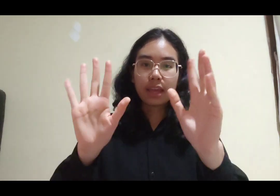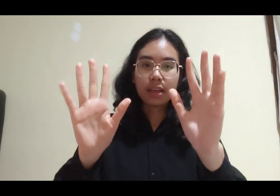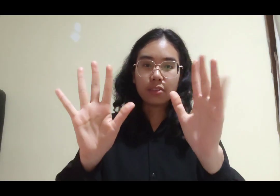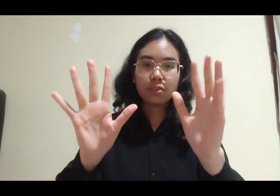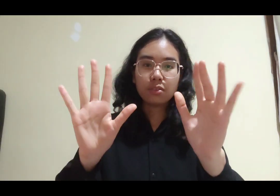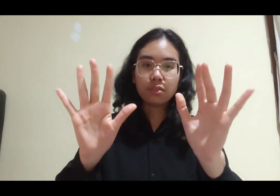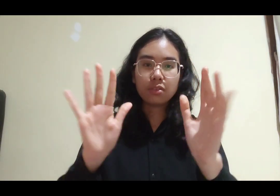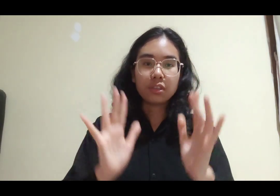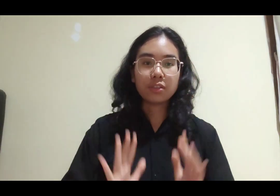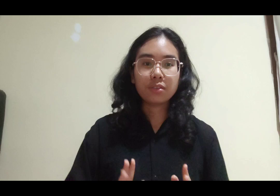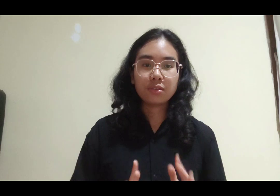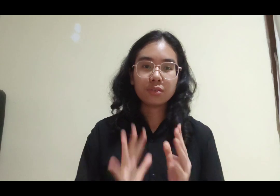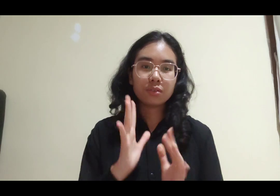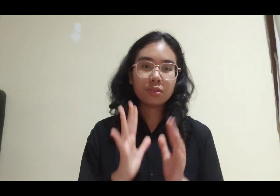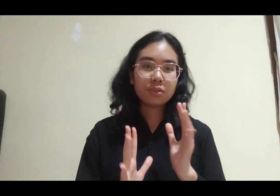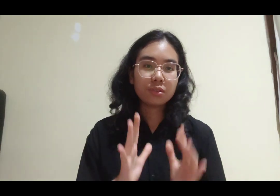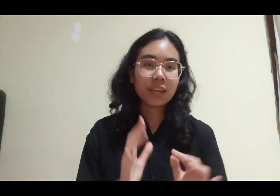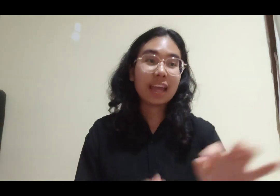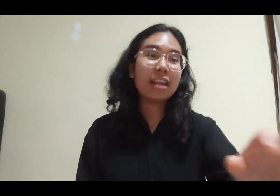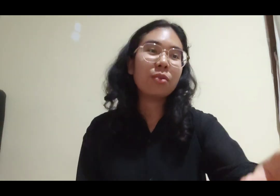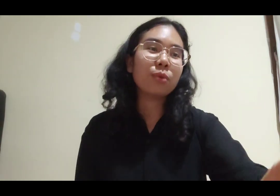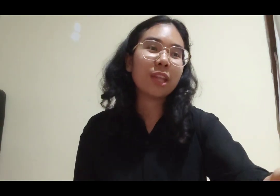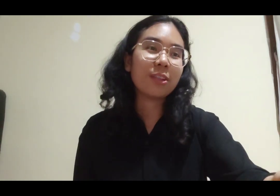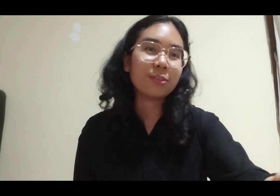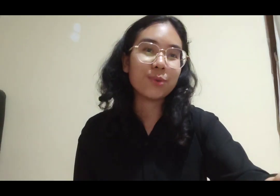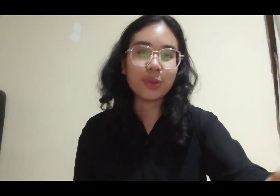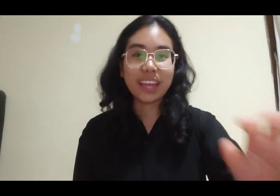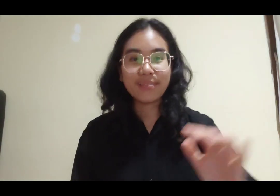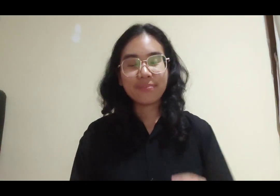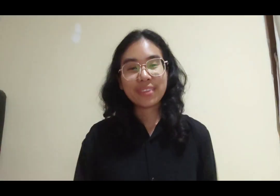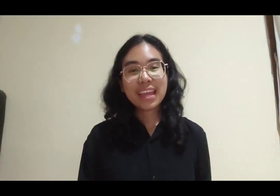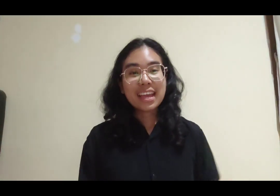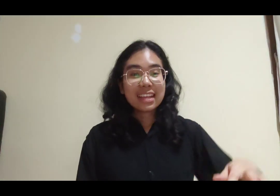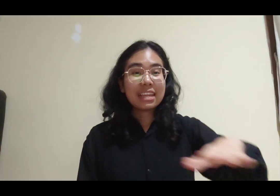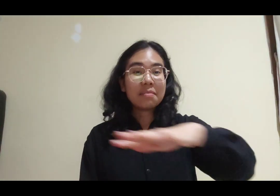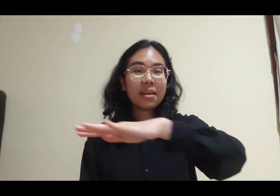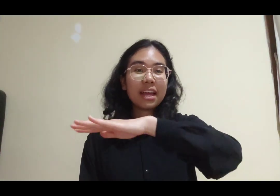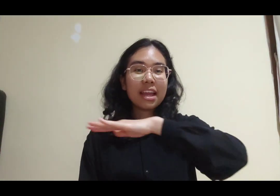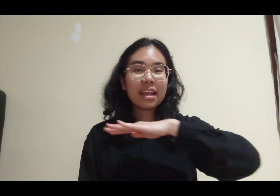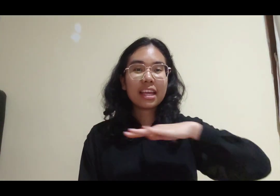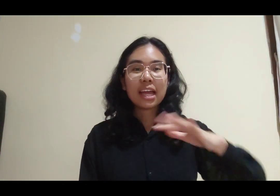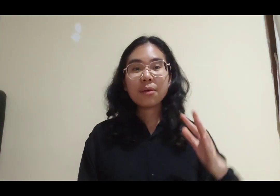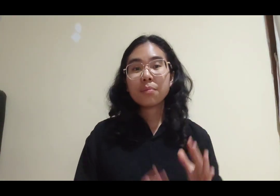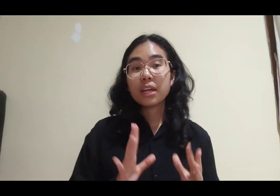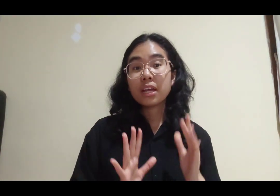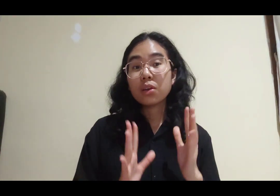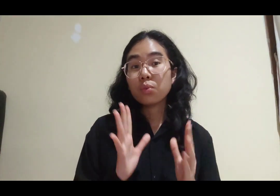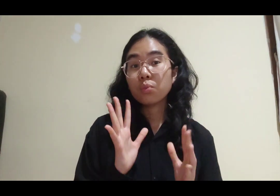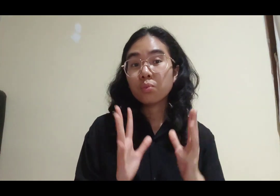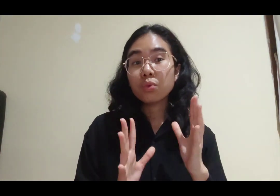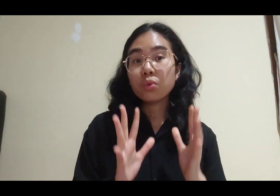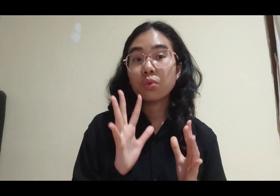kayak kayak ada rumput yang tumbuh. Oke? Di padang yang